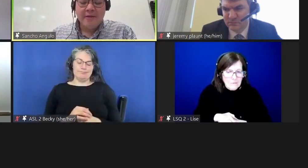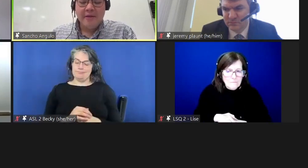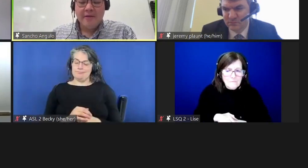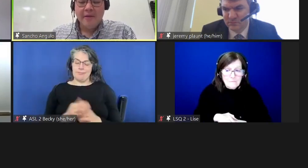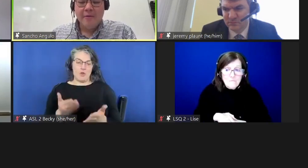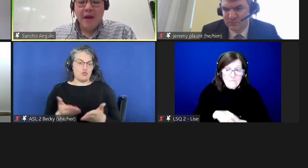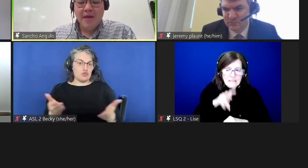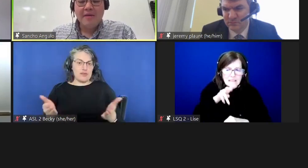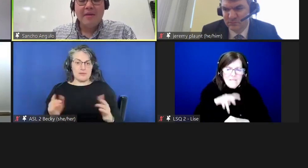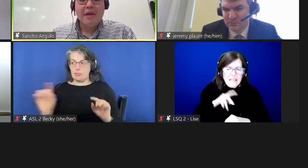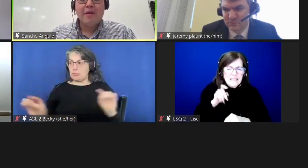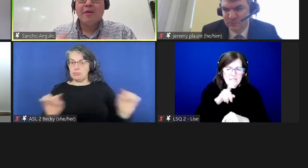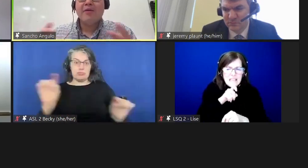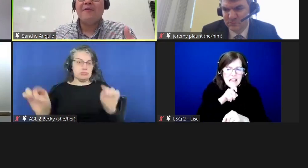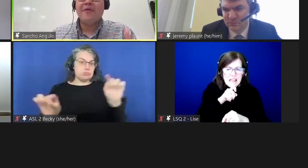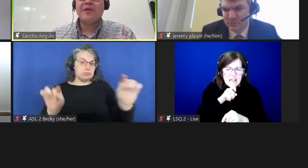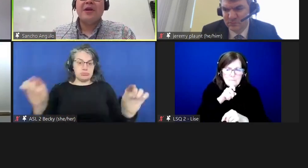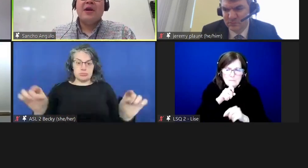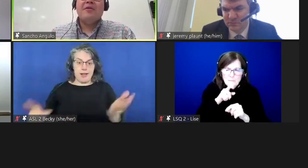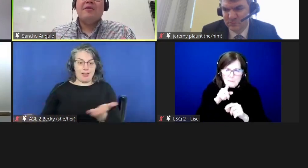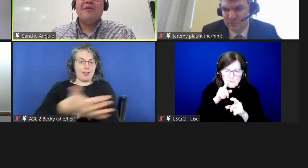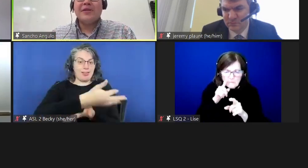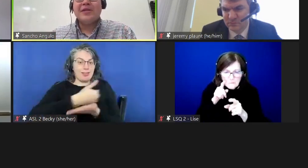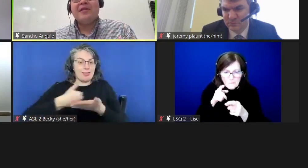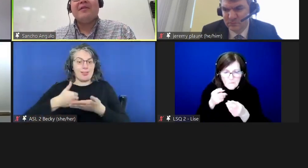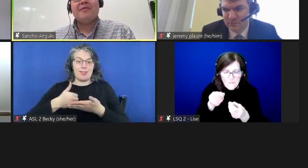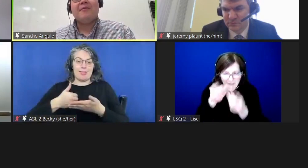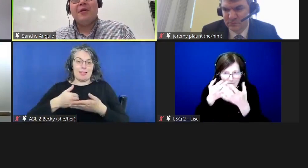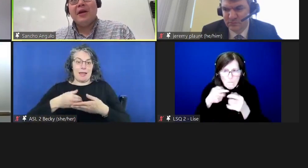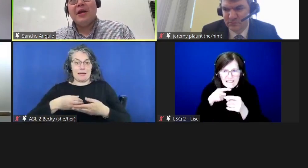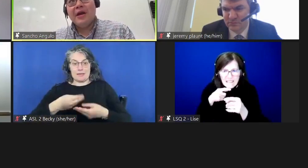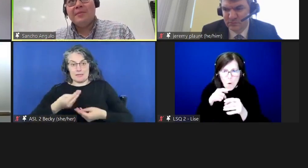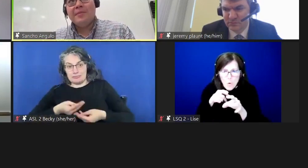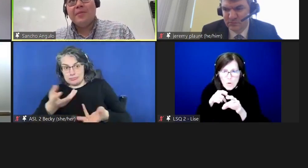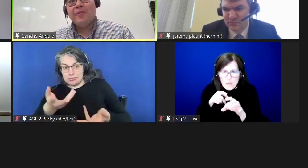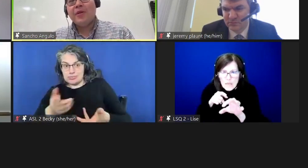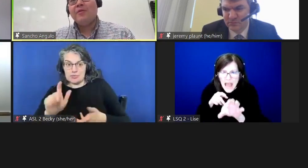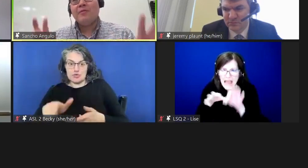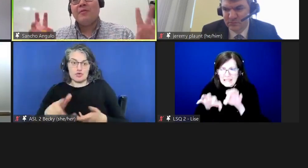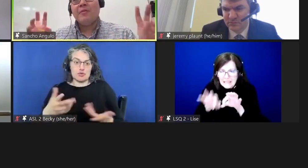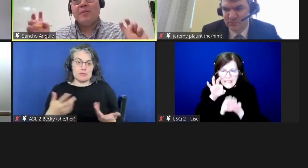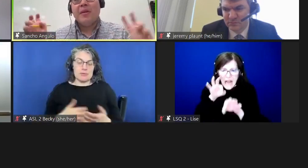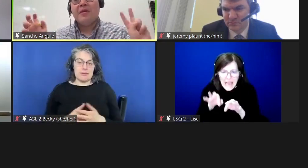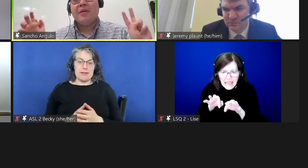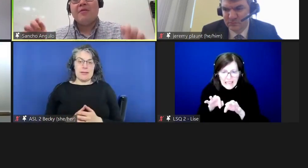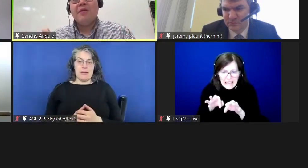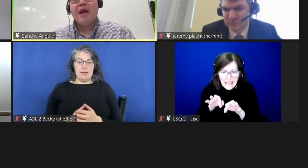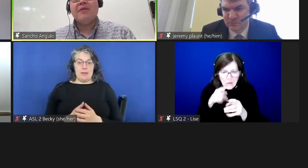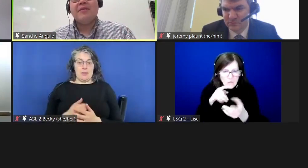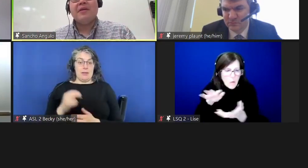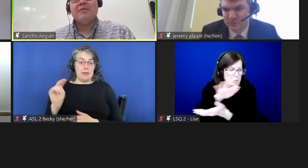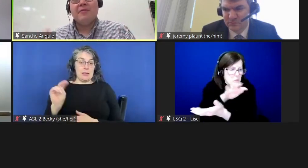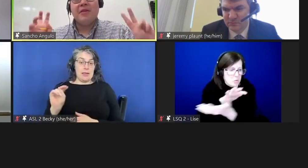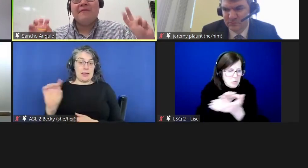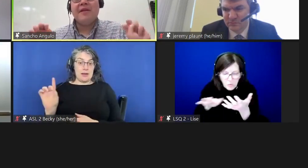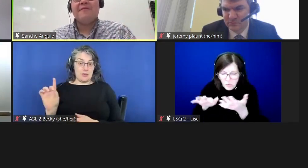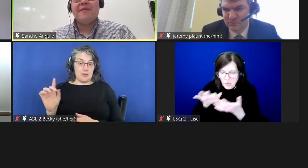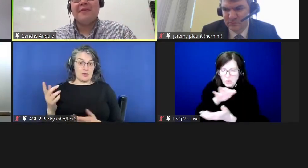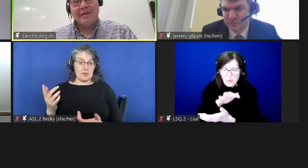et de les extraire, ces informations, parce que c'est tout un embryamini, c'est tout un